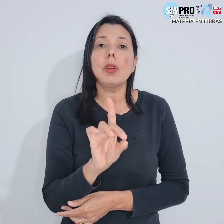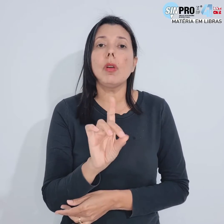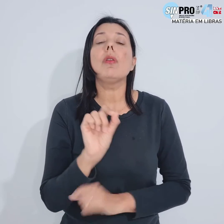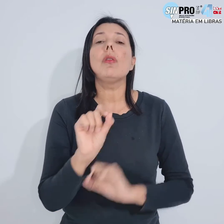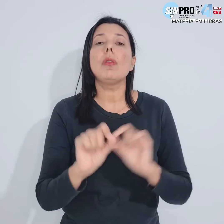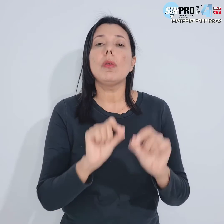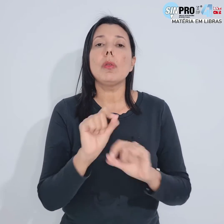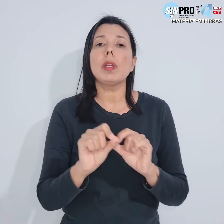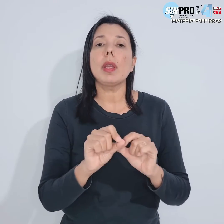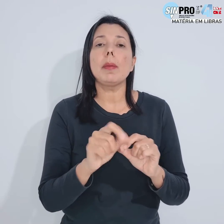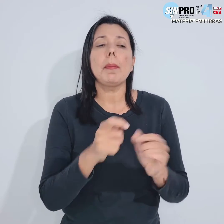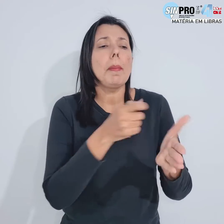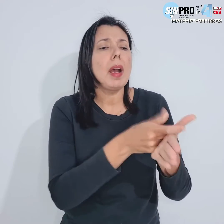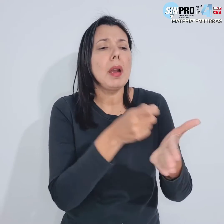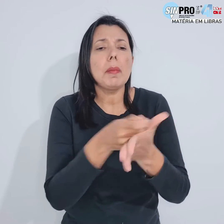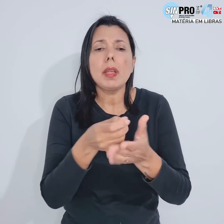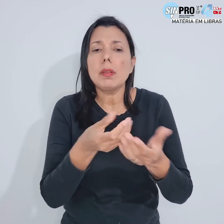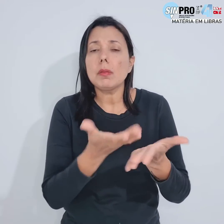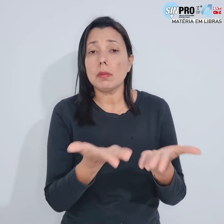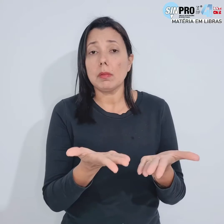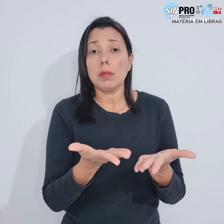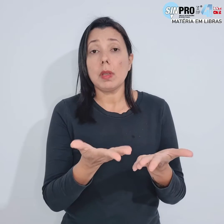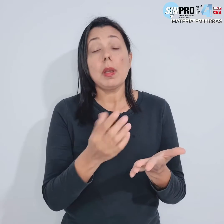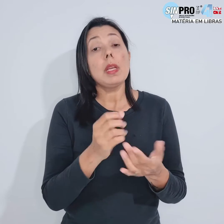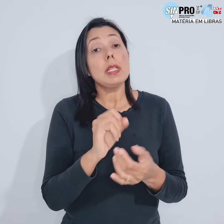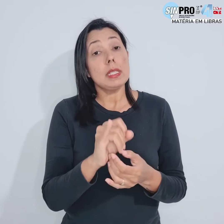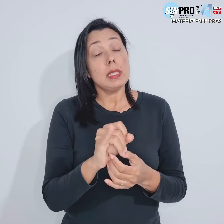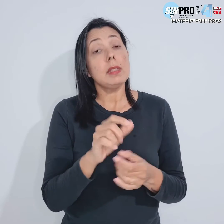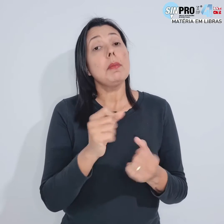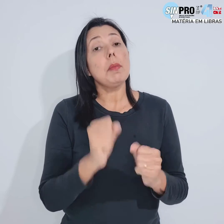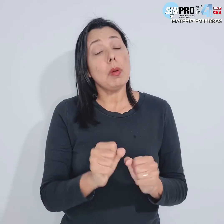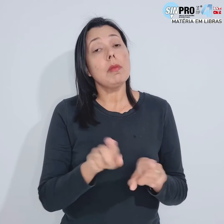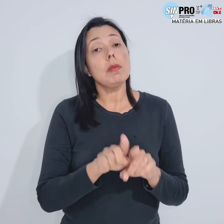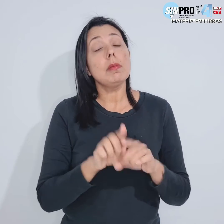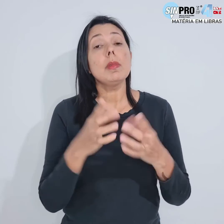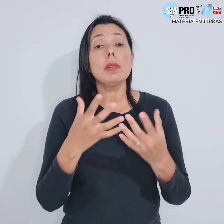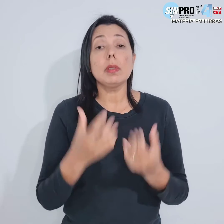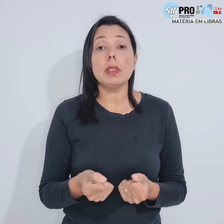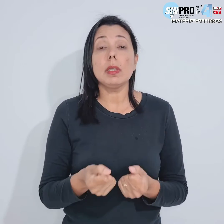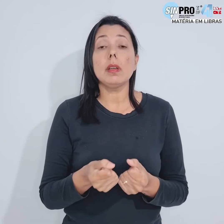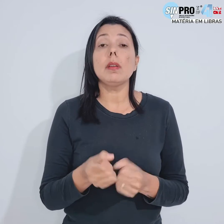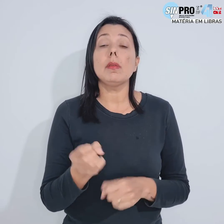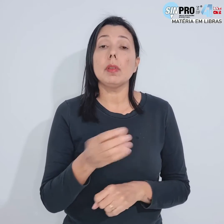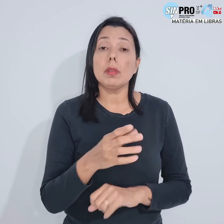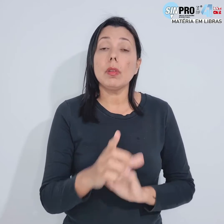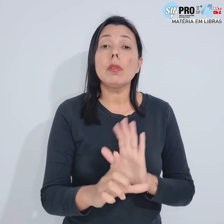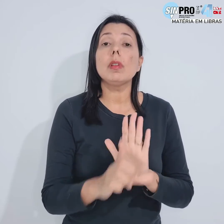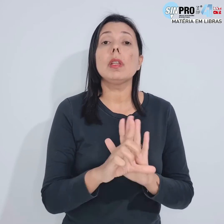das despesas, enquanto se poderia considerar uma reforma que